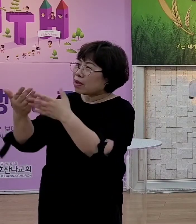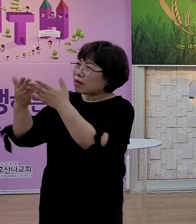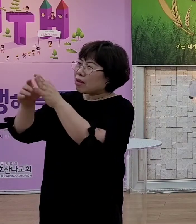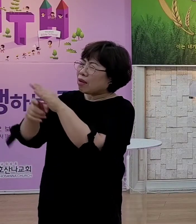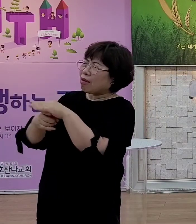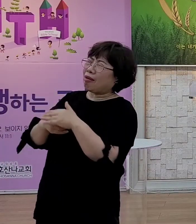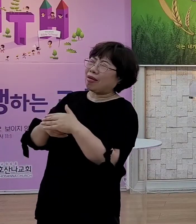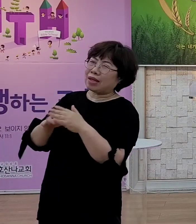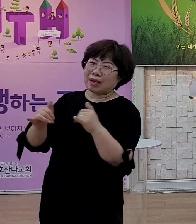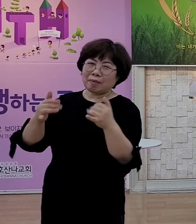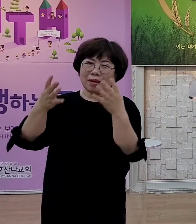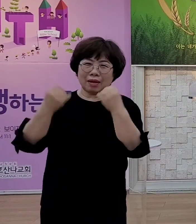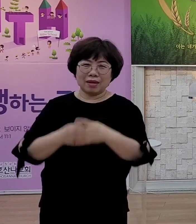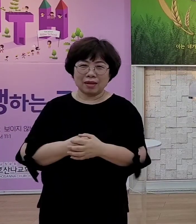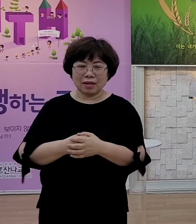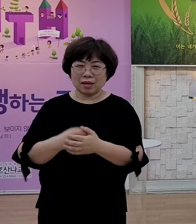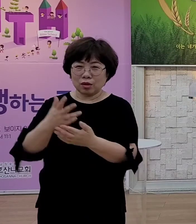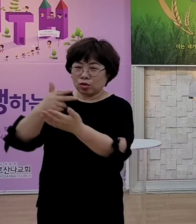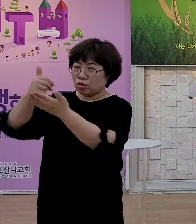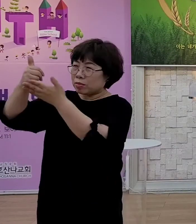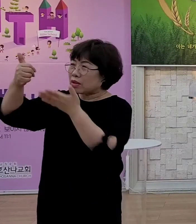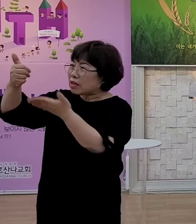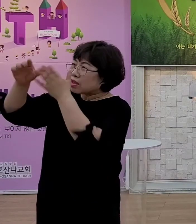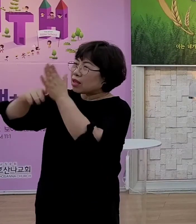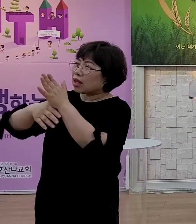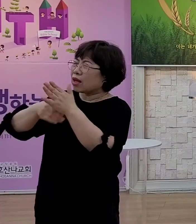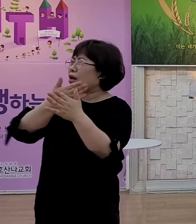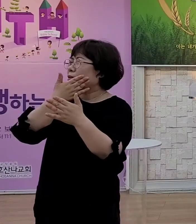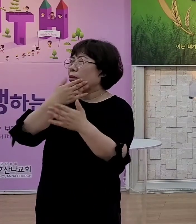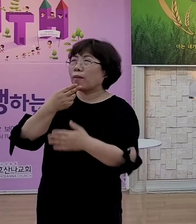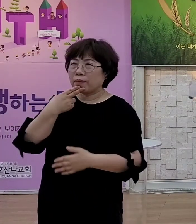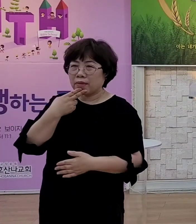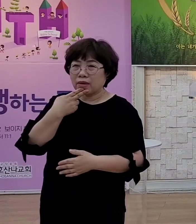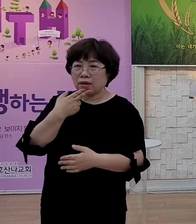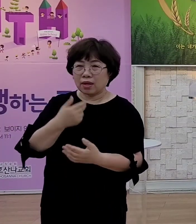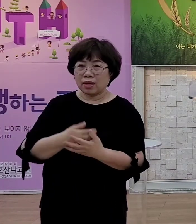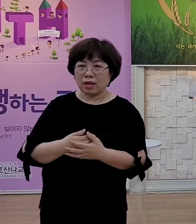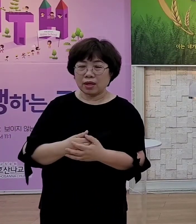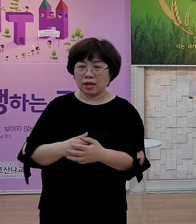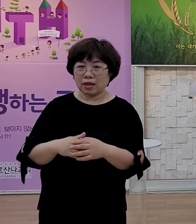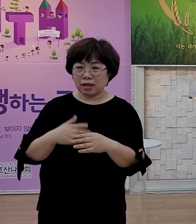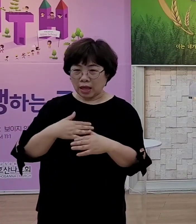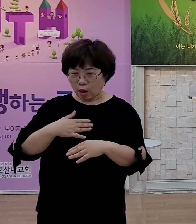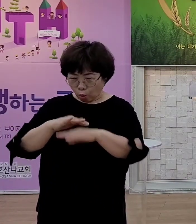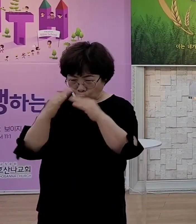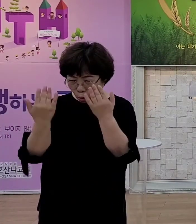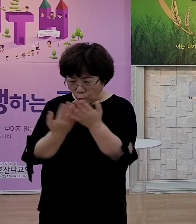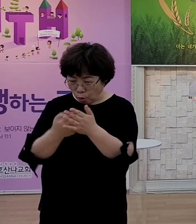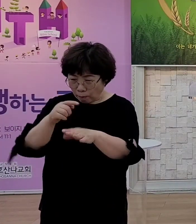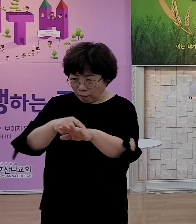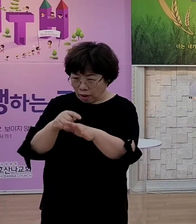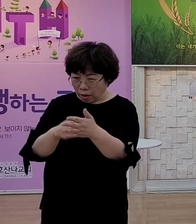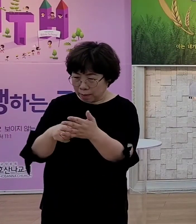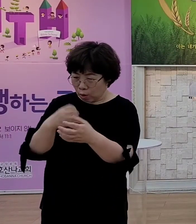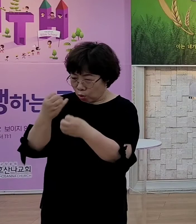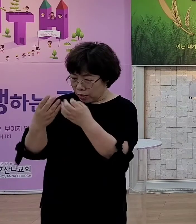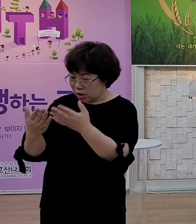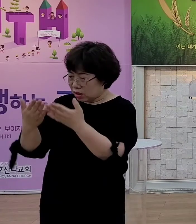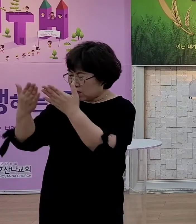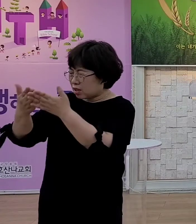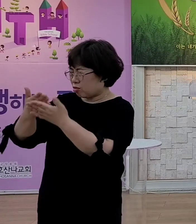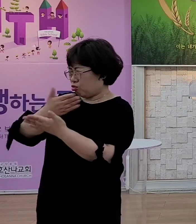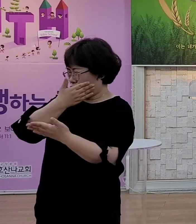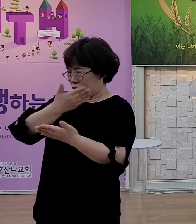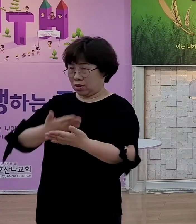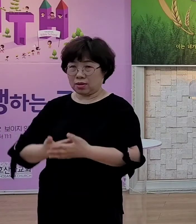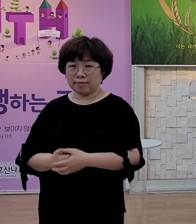드리는 것이 아깝습니까? 그런 일 없어요. 하나님 사랑하지 않는다는 거예요. 바로